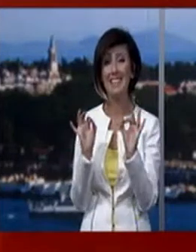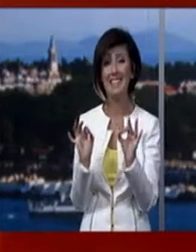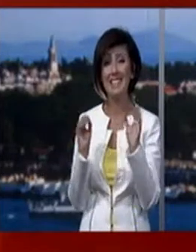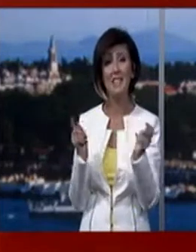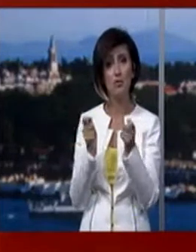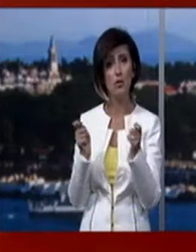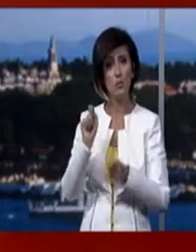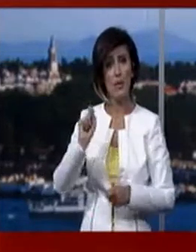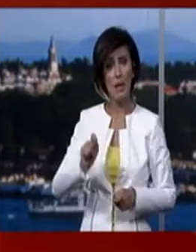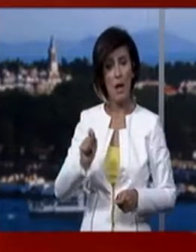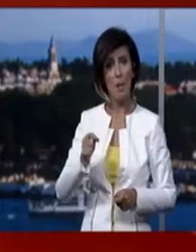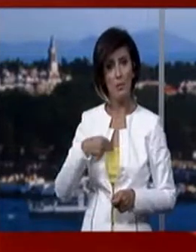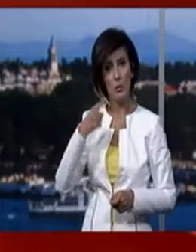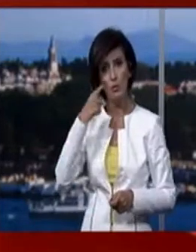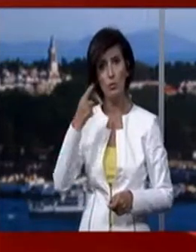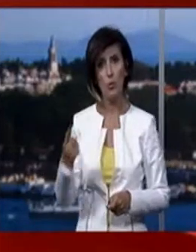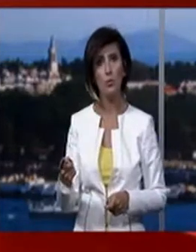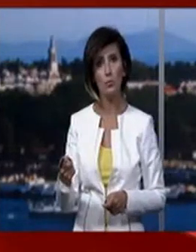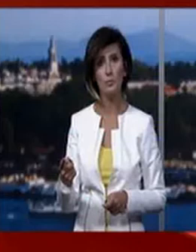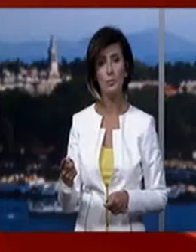çalışma yaptığını müşahede ettim.